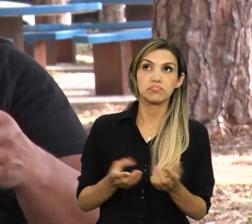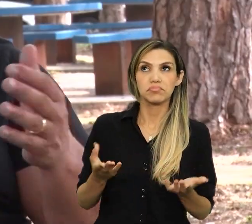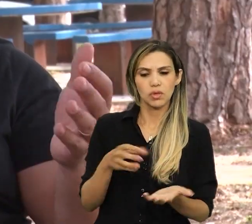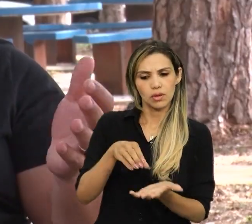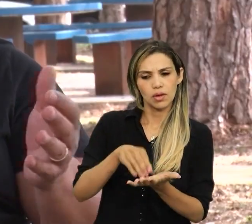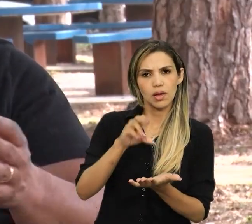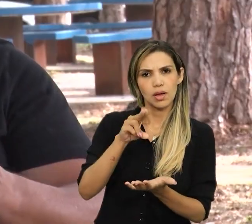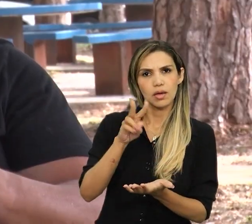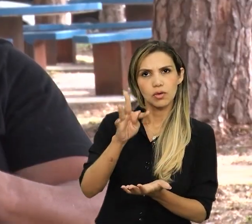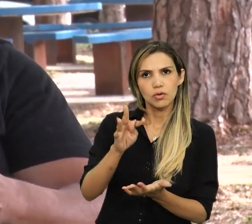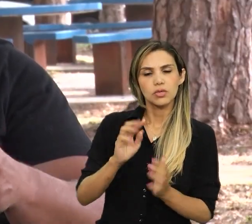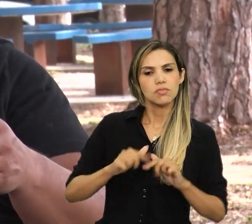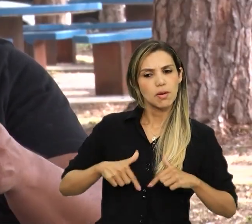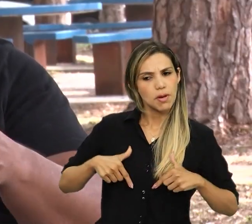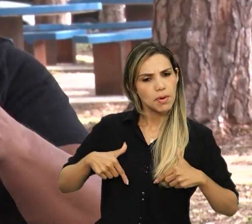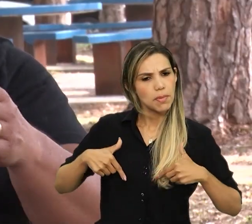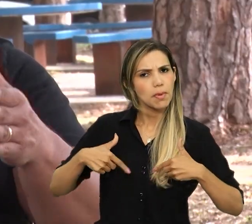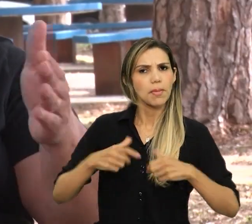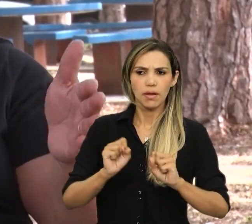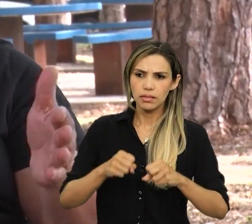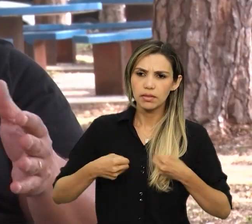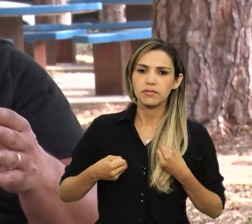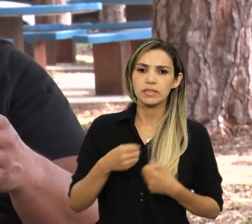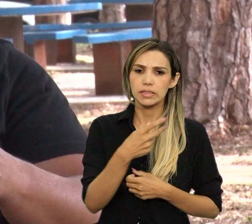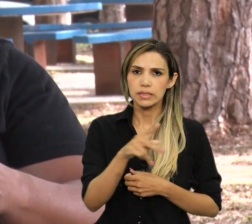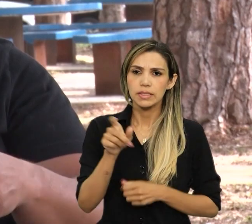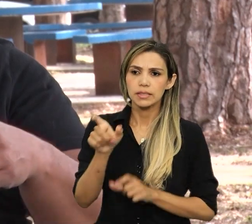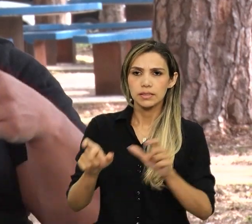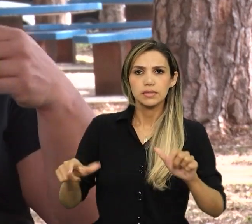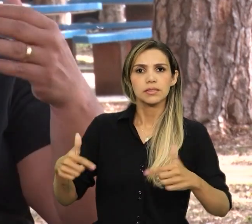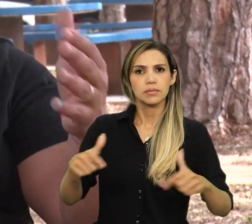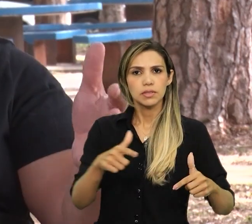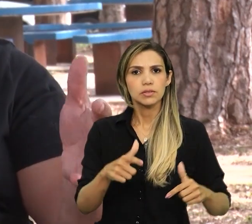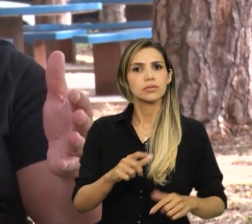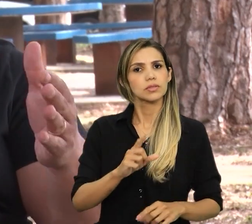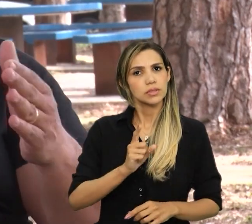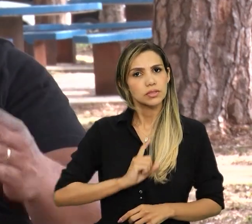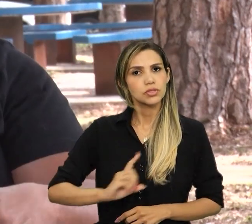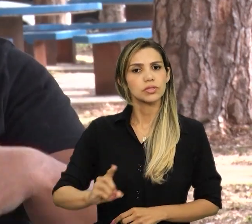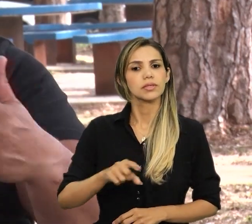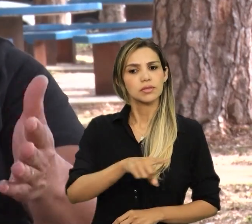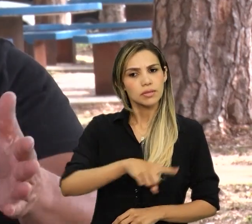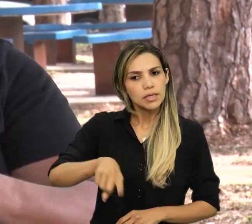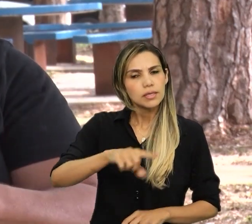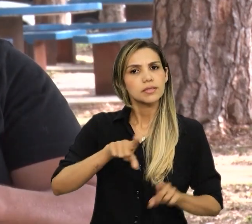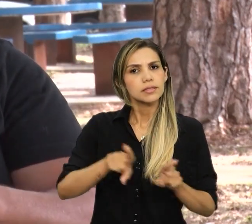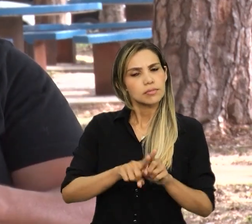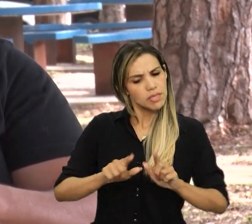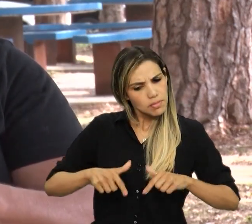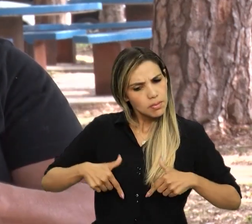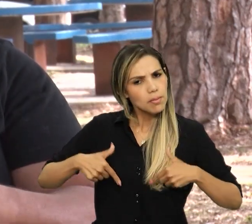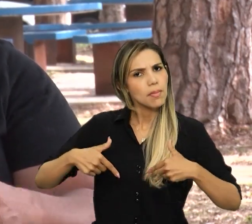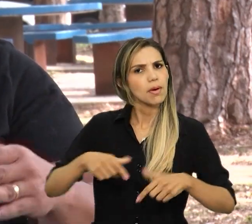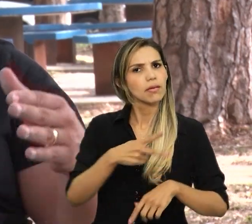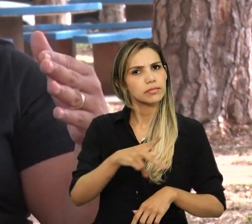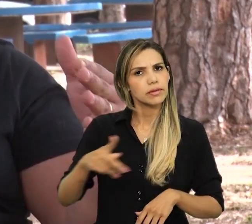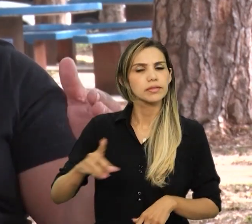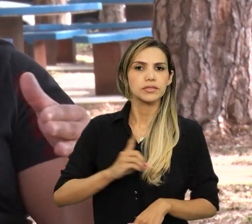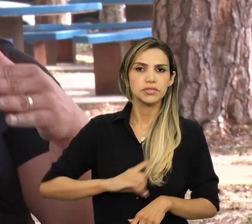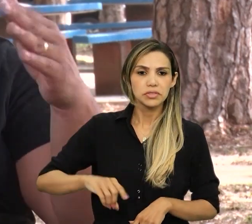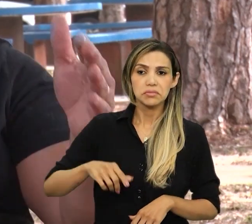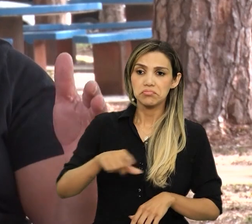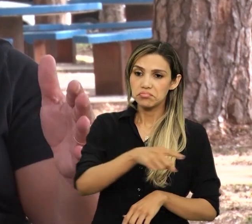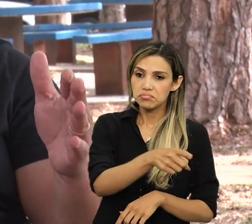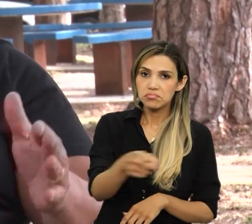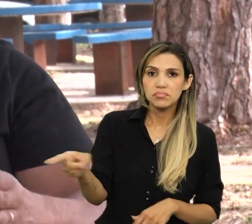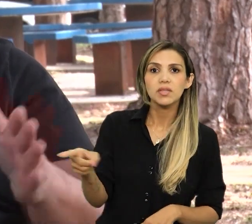CUT tem atuado sempre na defesa dos direitos dos trabalhadores e conscientizado os trabalhadores de lutarem por seus direitos. Porque o trabalhador,